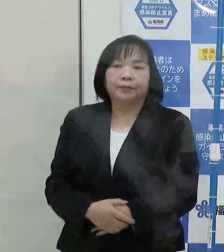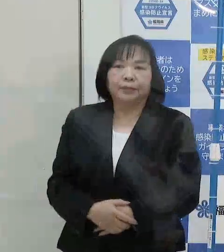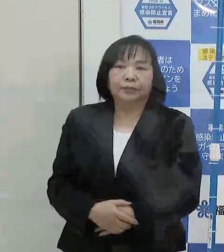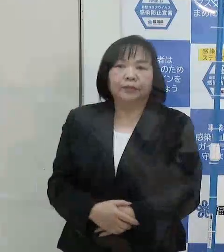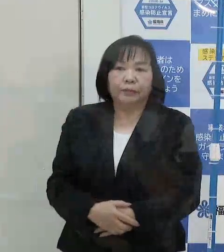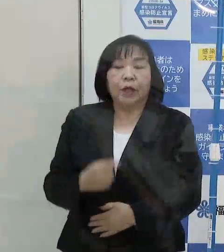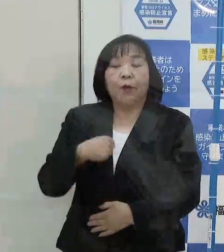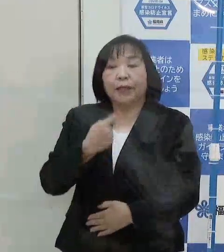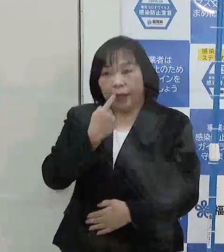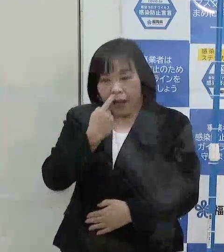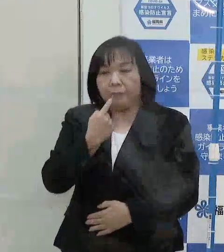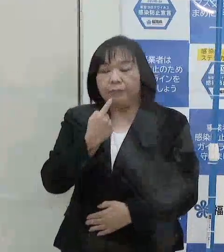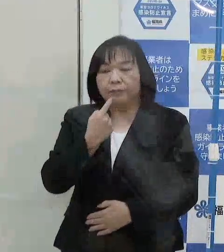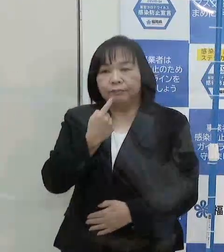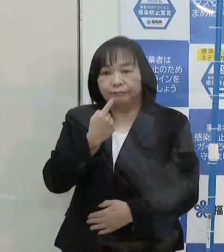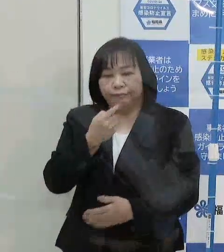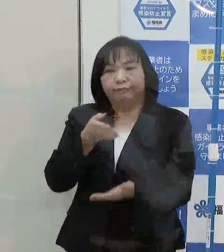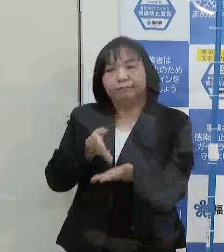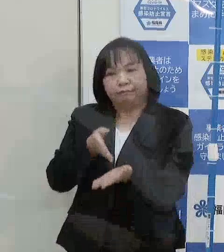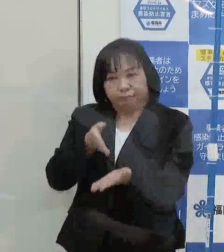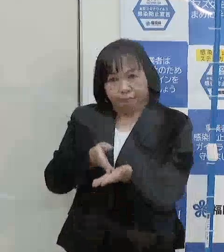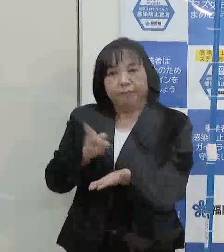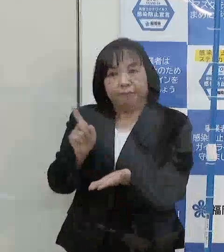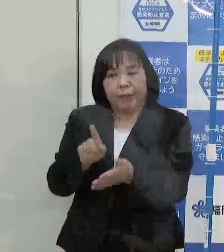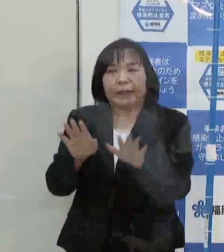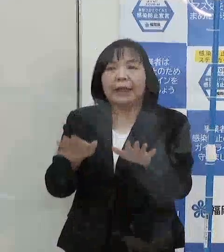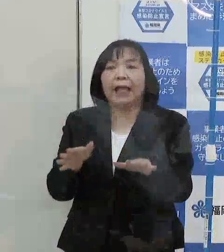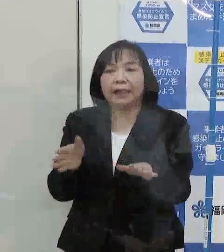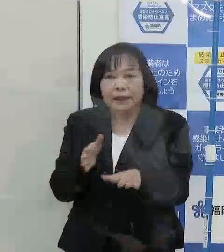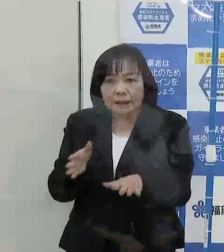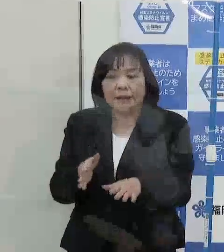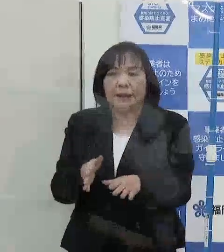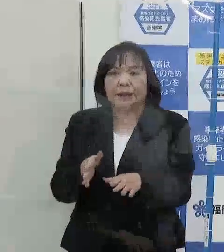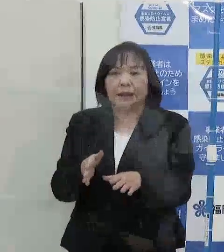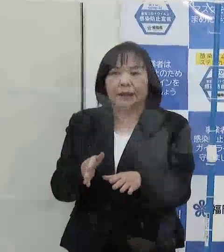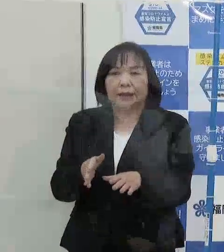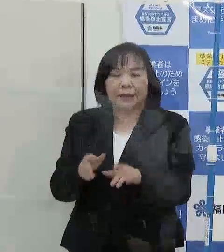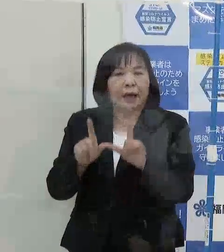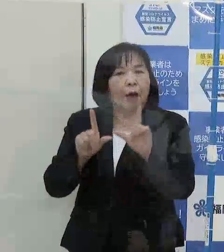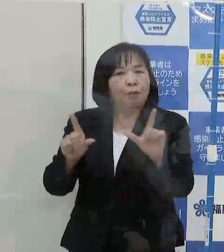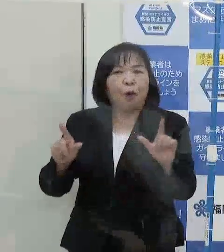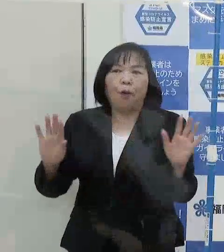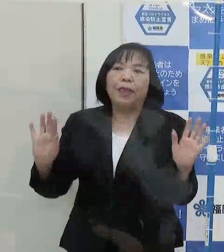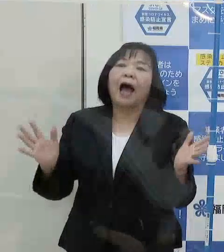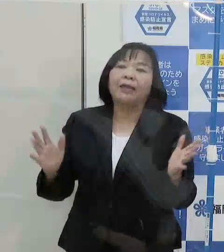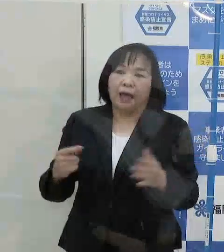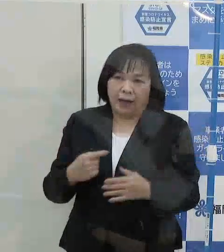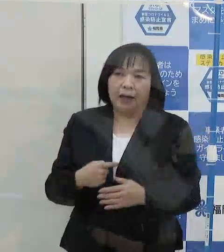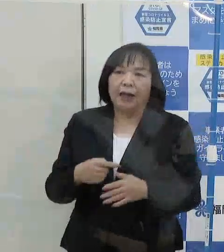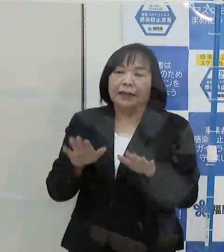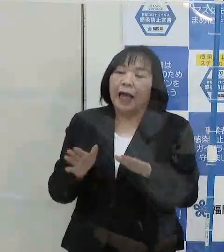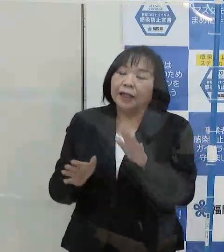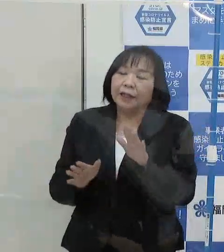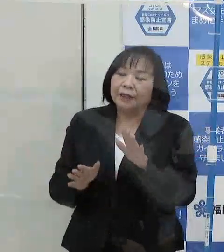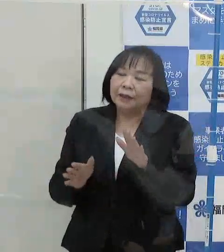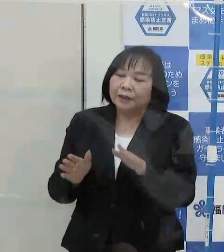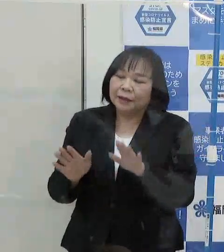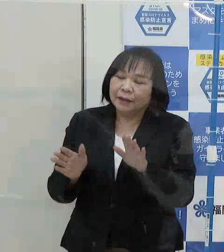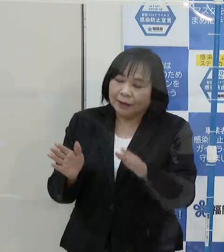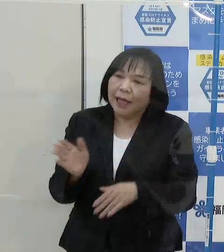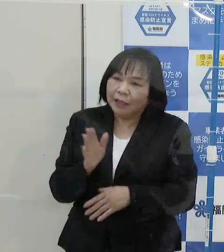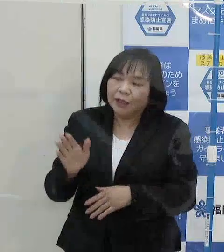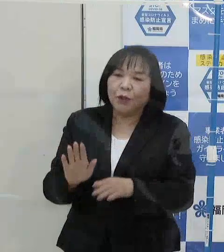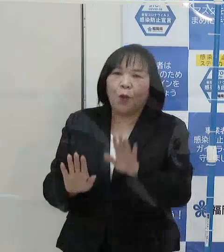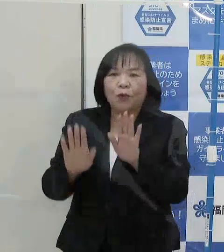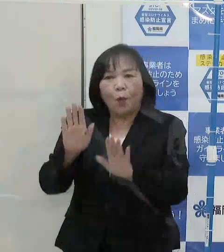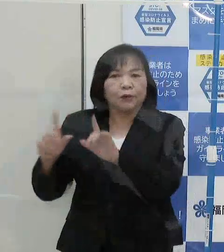、私の方からは、最近記者会見、やる機会がなかったものですから、最近の動向を踏まえて